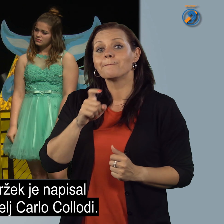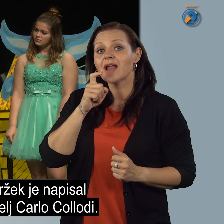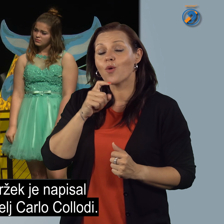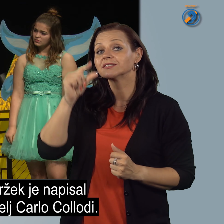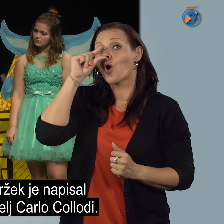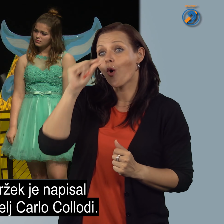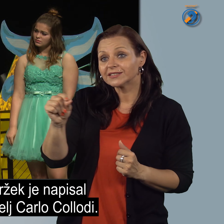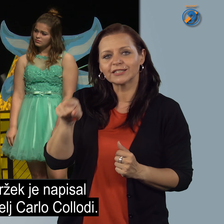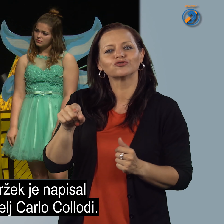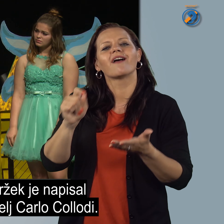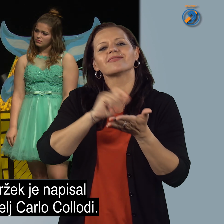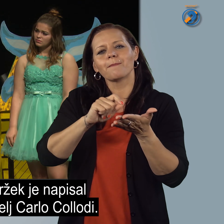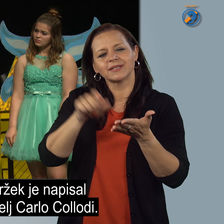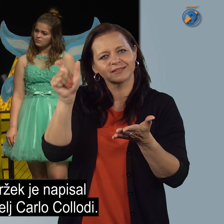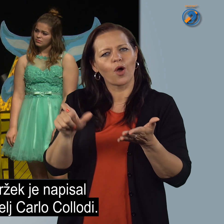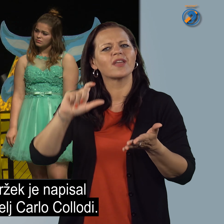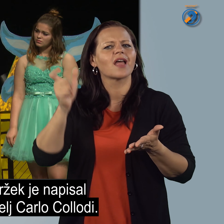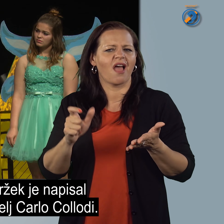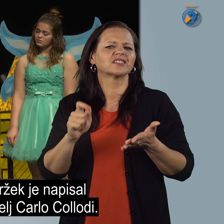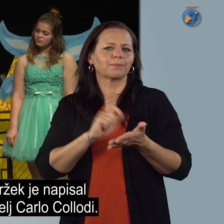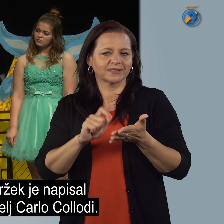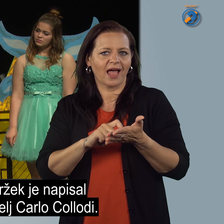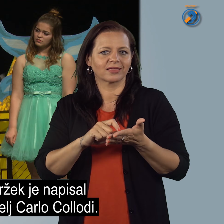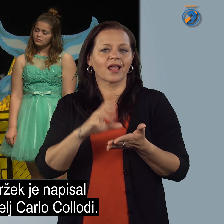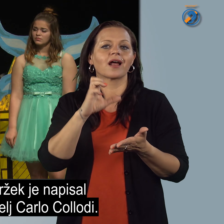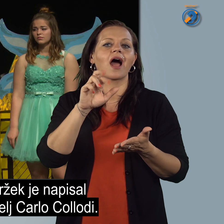Pravljico Ostržek je napisal italijanski pisatelj Carlo Collodi.